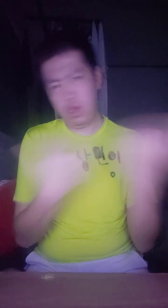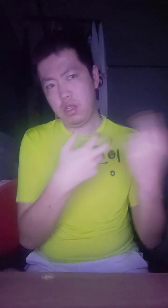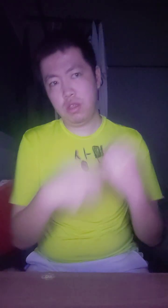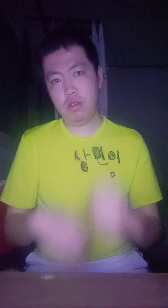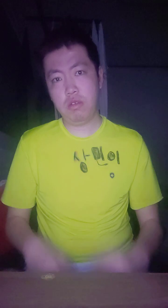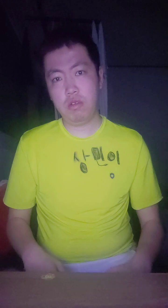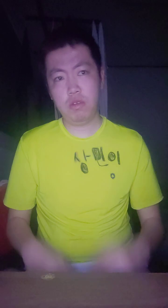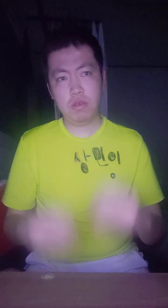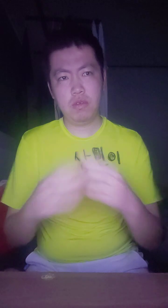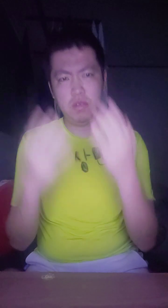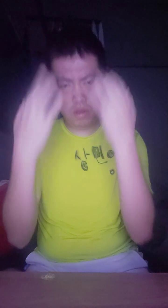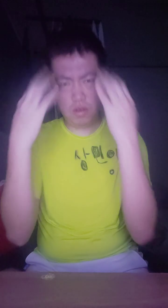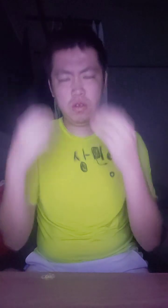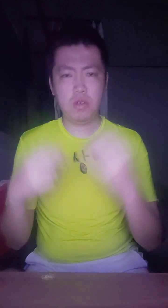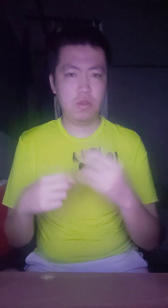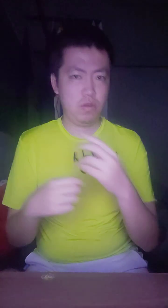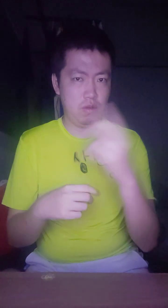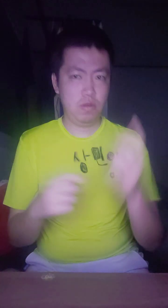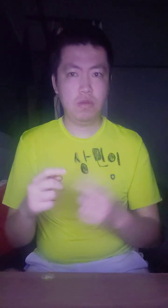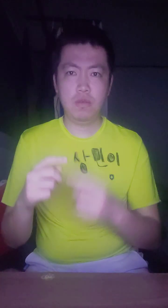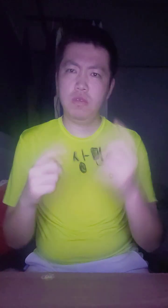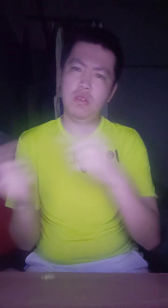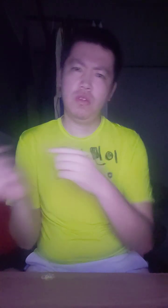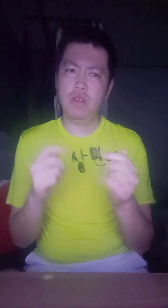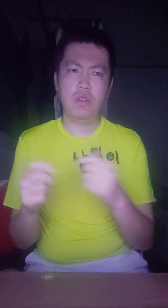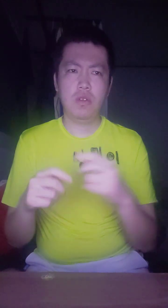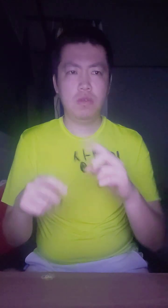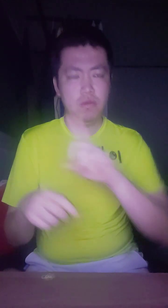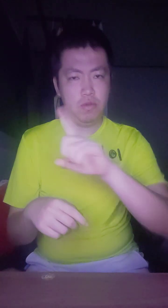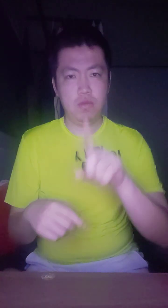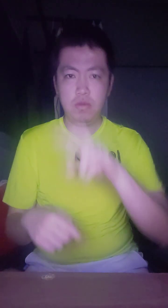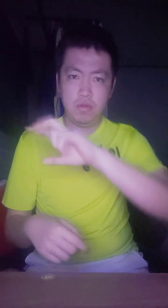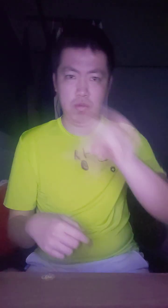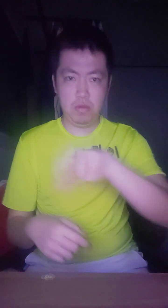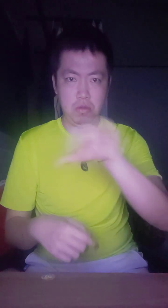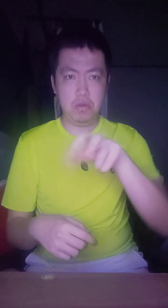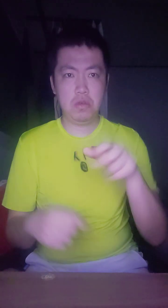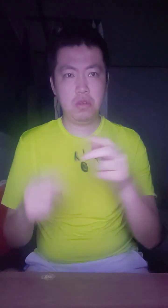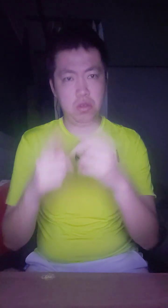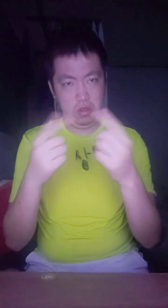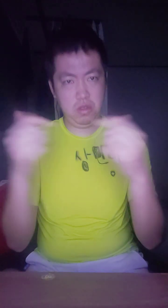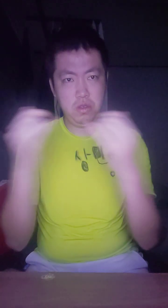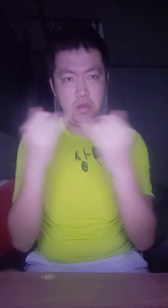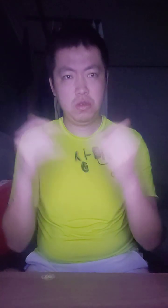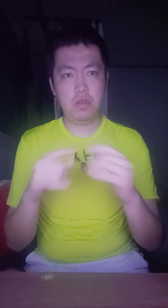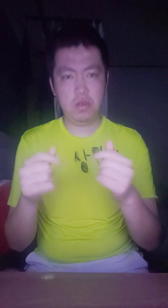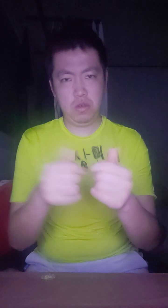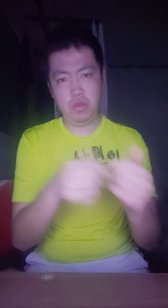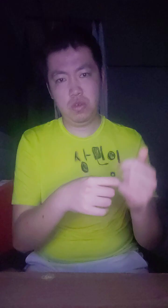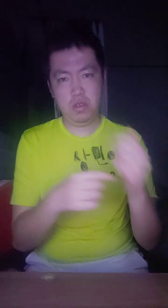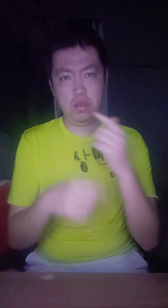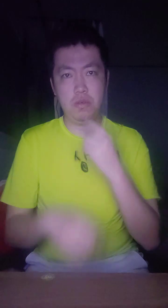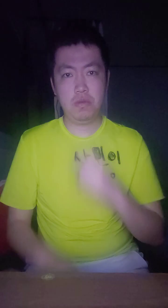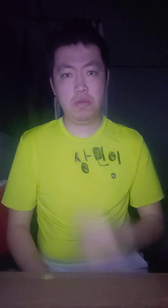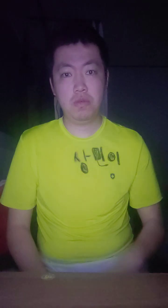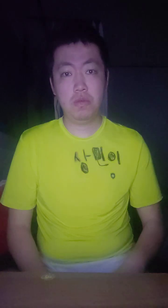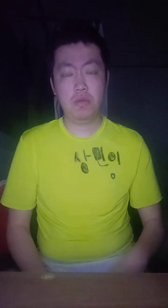아기는 더워가지고 이제 계속 뒤척이고 무선 송풍기 이제 그 충전해 놓은 걸로 아기만 쐬고. 1,600여